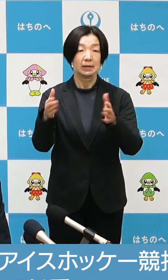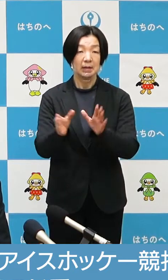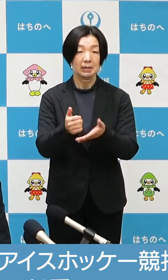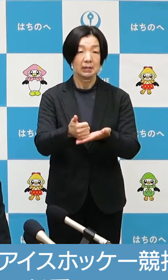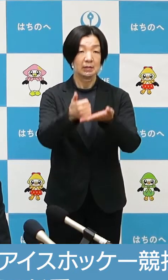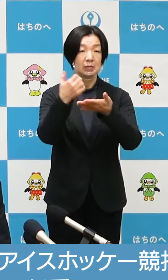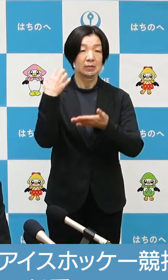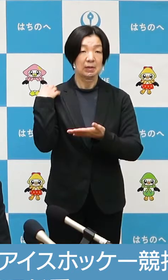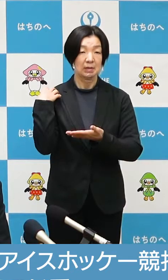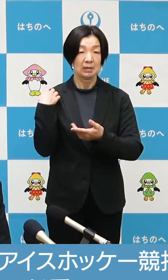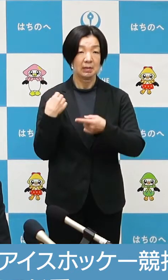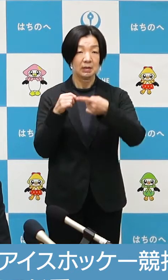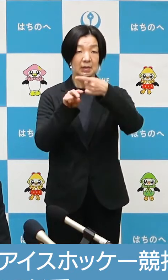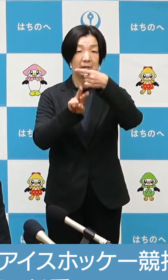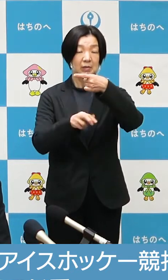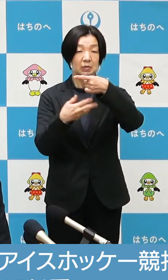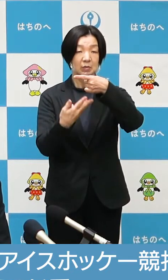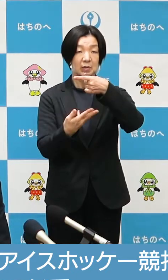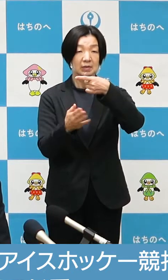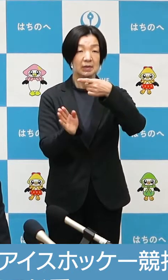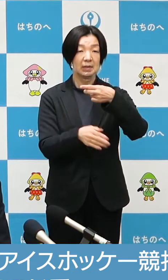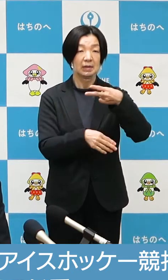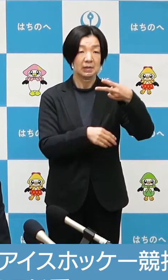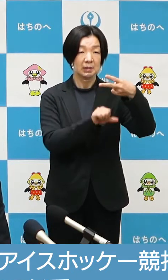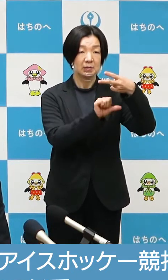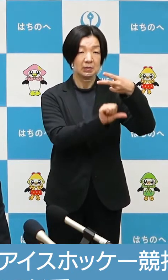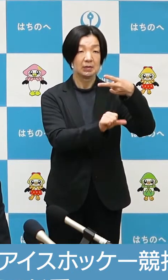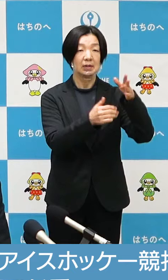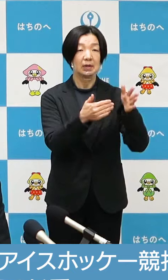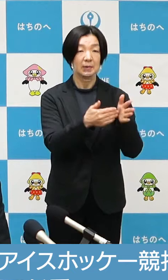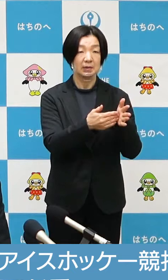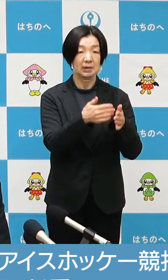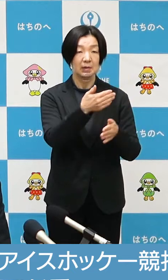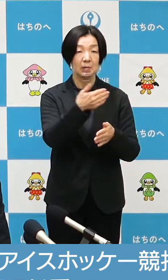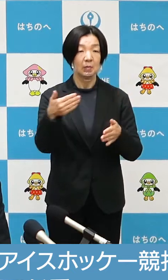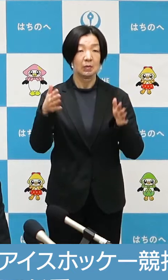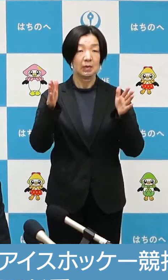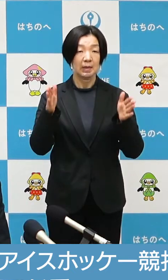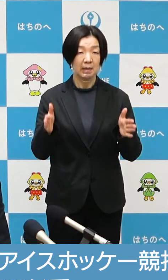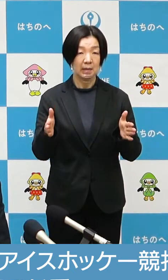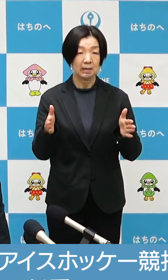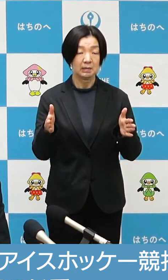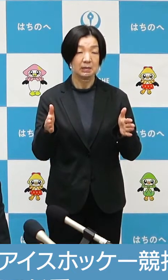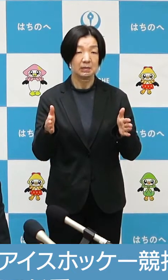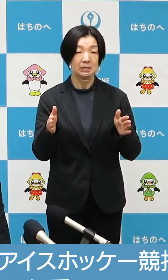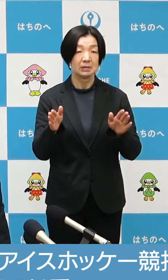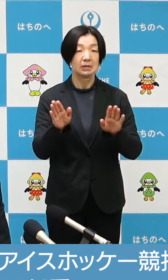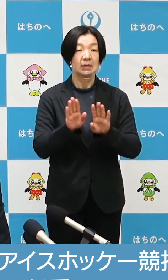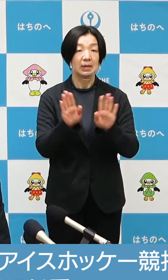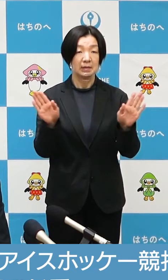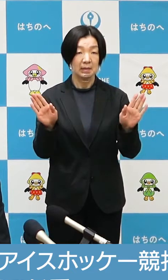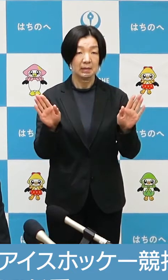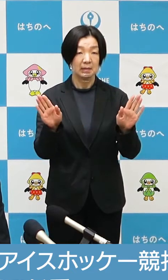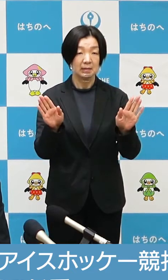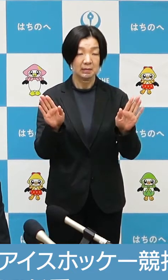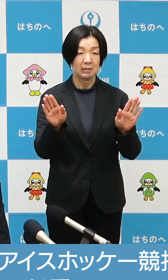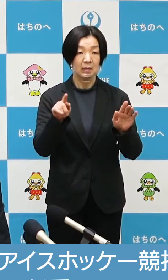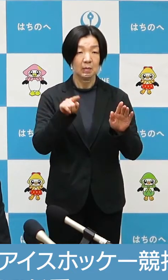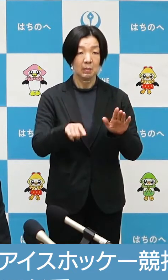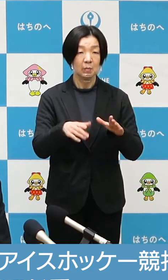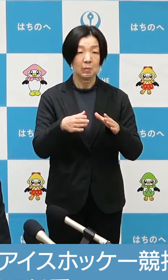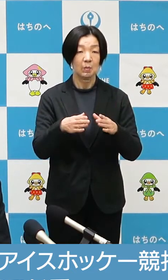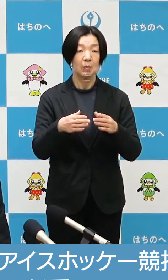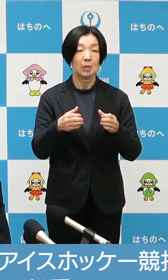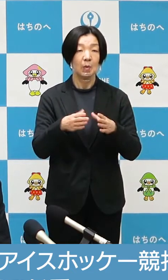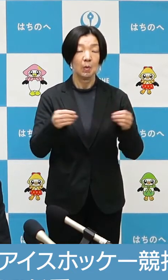今月28日から2月5日までの9日間の日程で開催される今国体